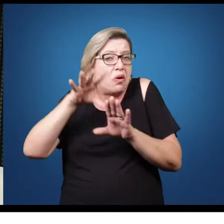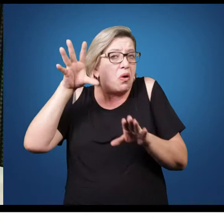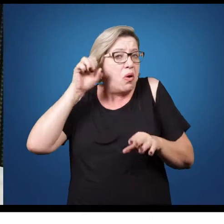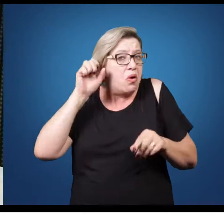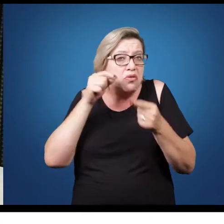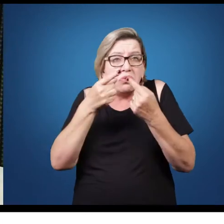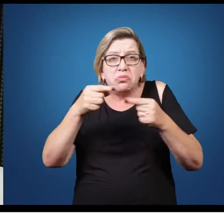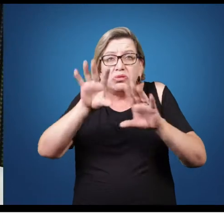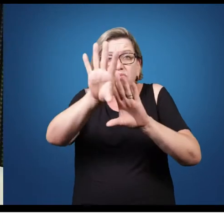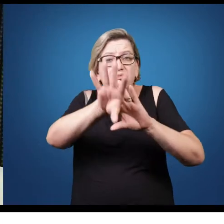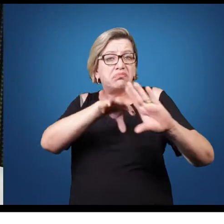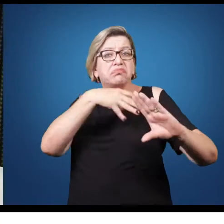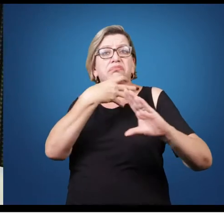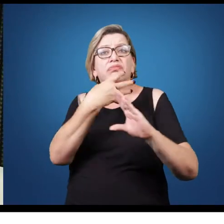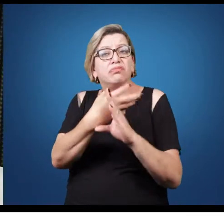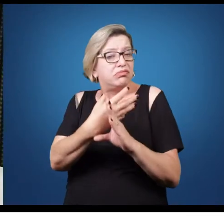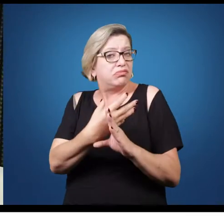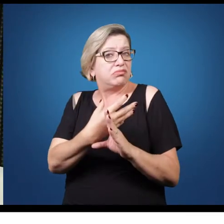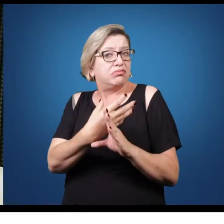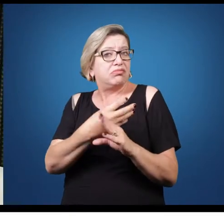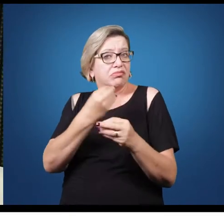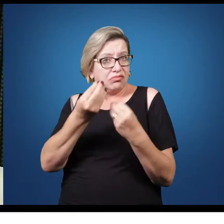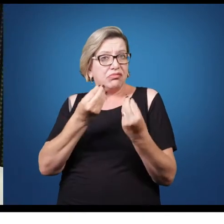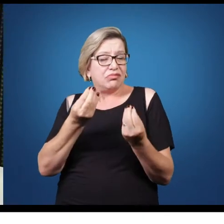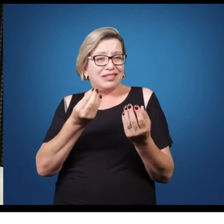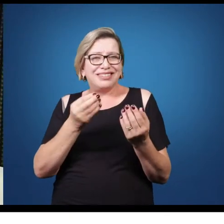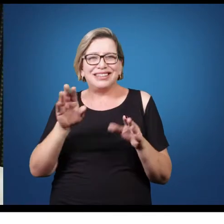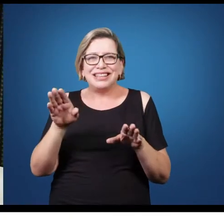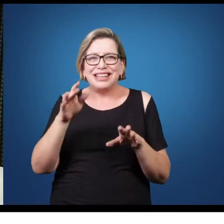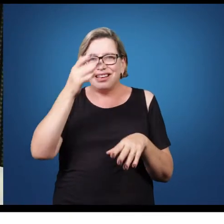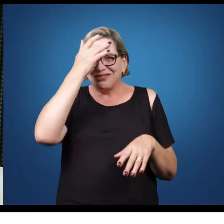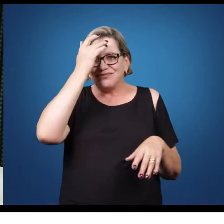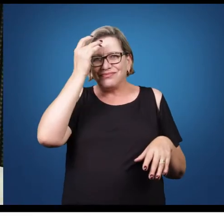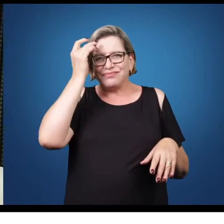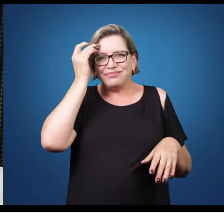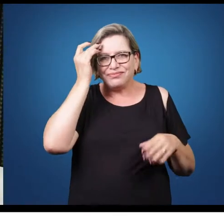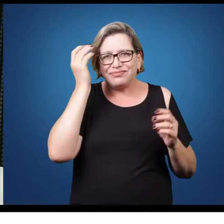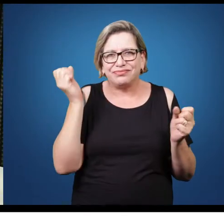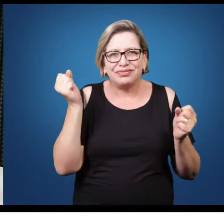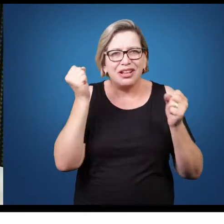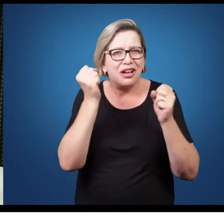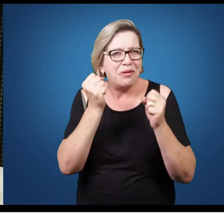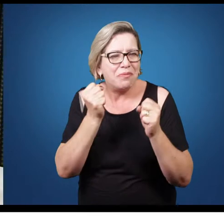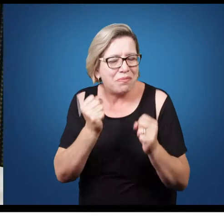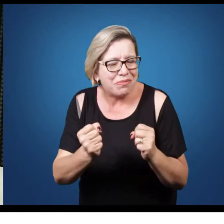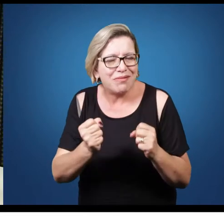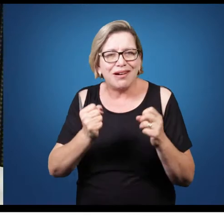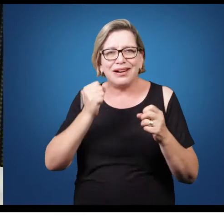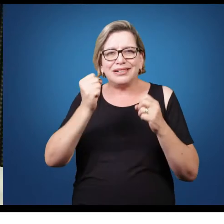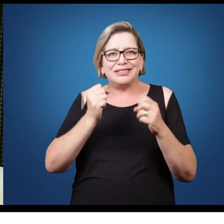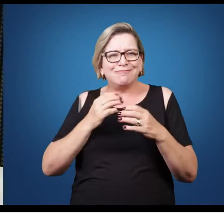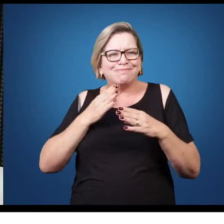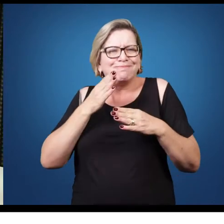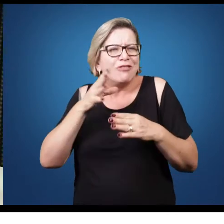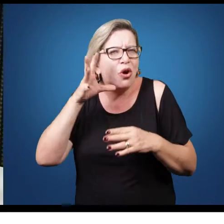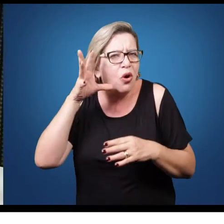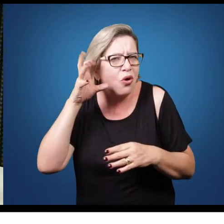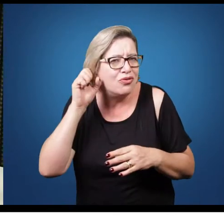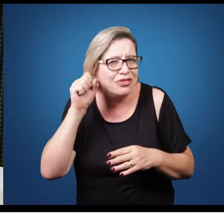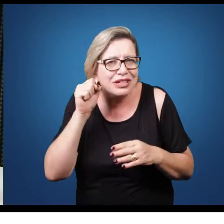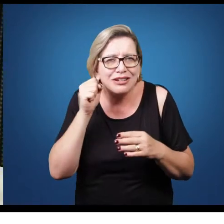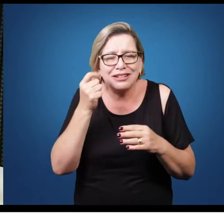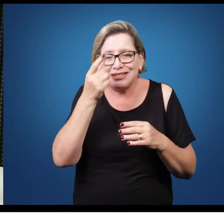propagandas ali pra você tá se capitalizar e você e então país possibilitando acesso ou gratuito muito